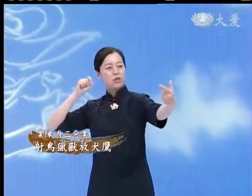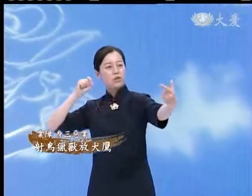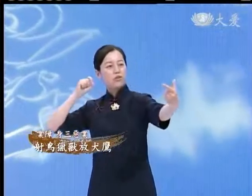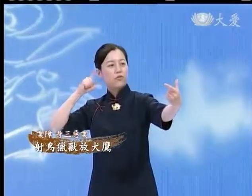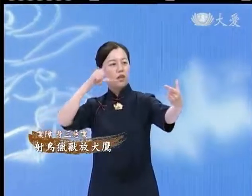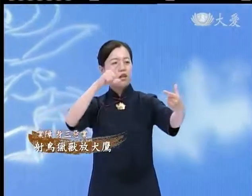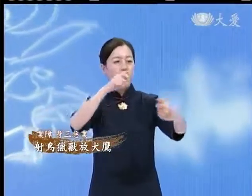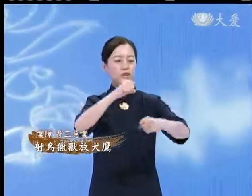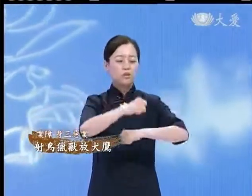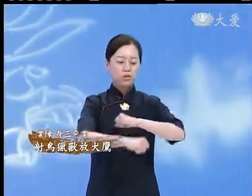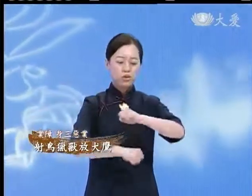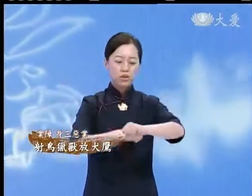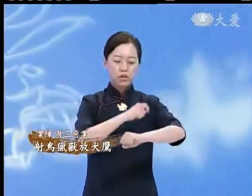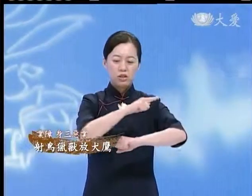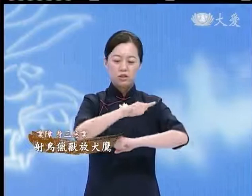受方权